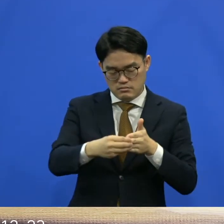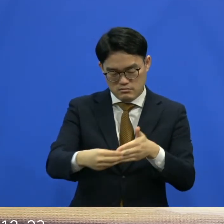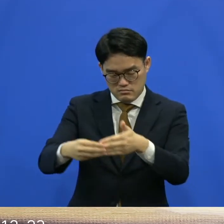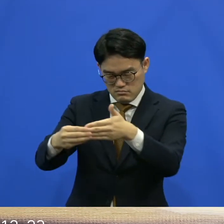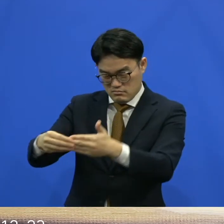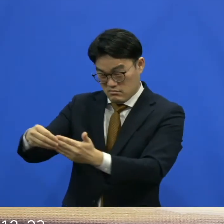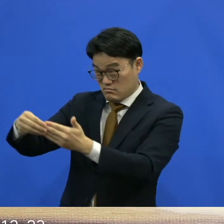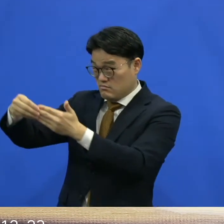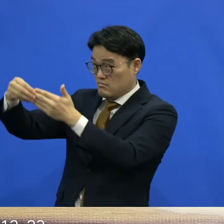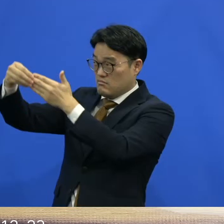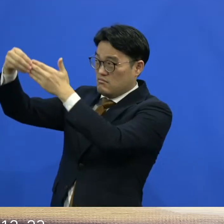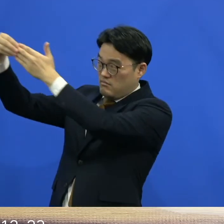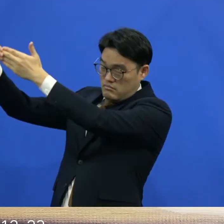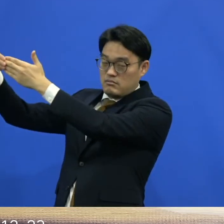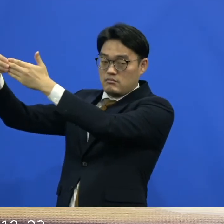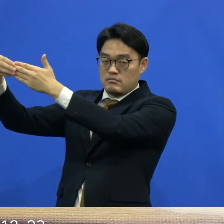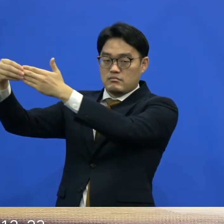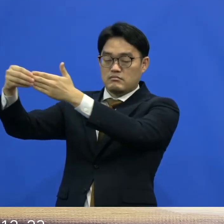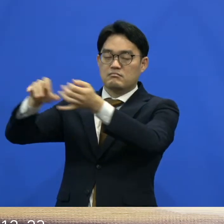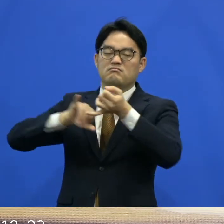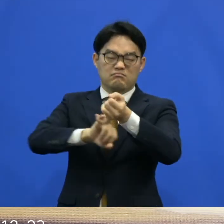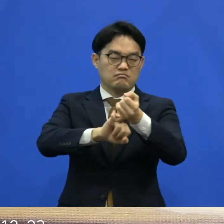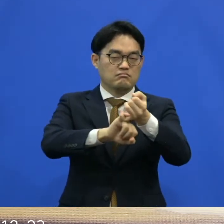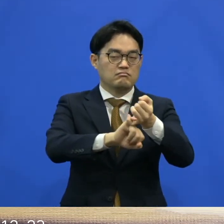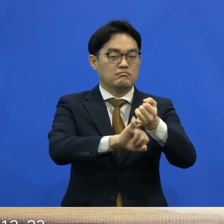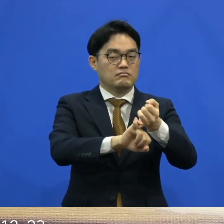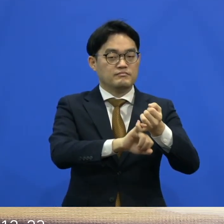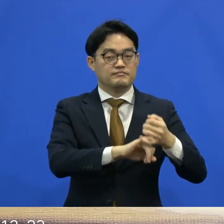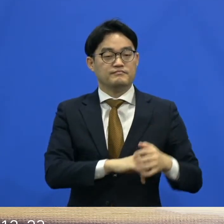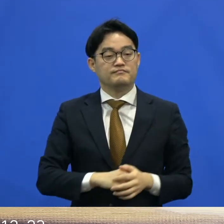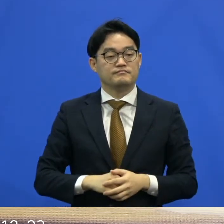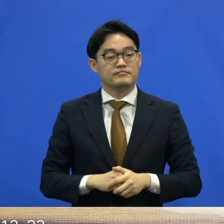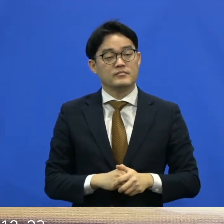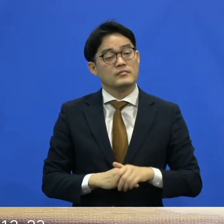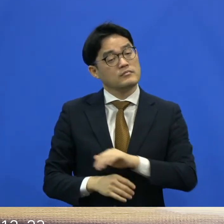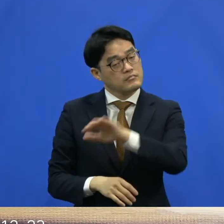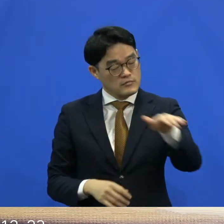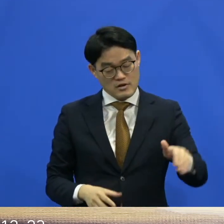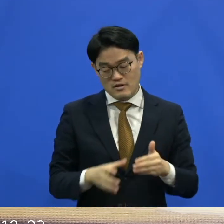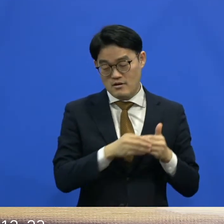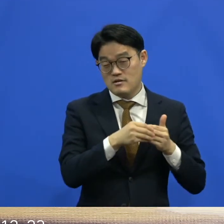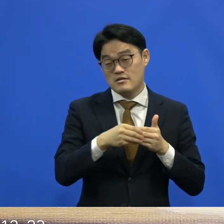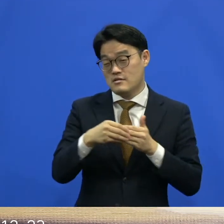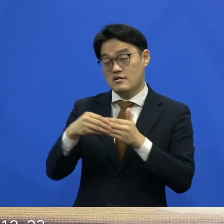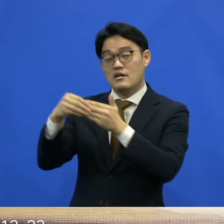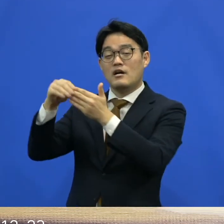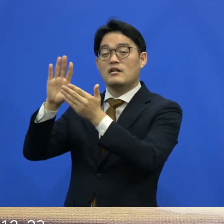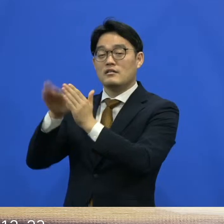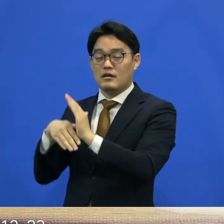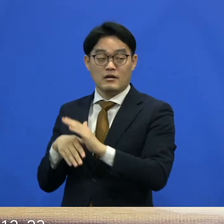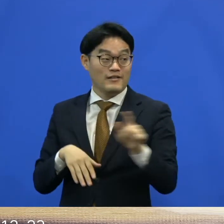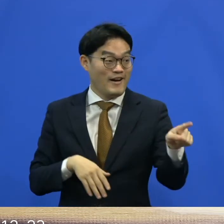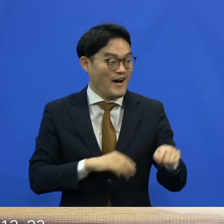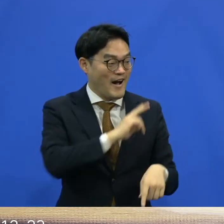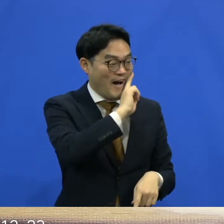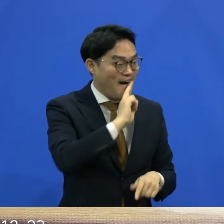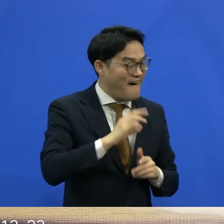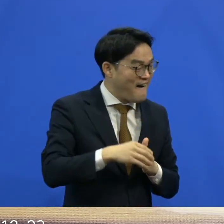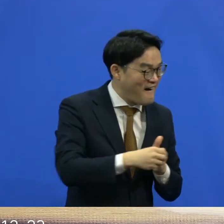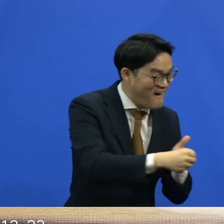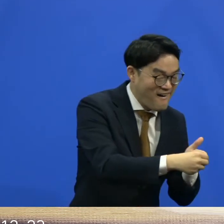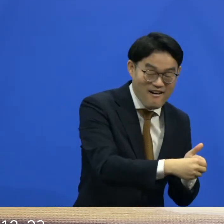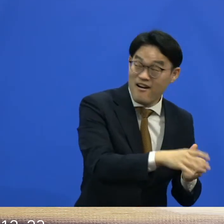보시는 분이십니다. 여러분, 우리를 인도하실 때는 순탄하기보다 어려운 길일 때가 많습니다. 한 가지